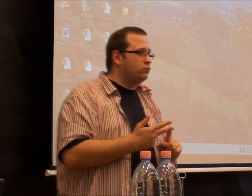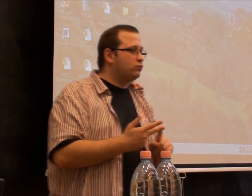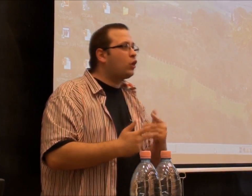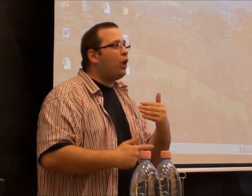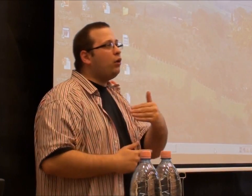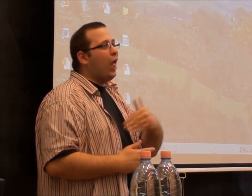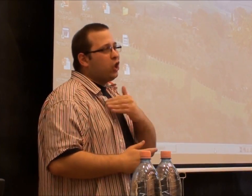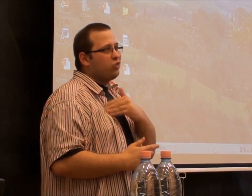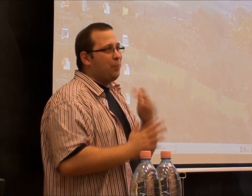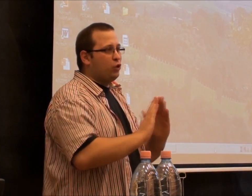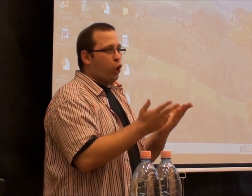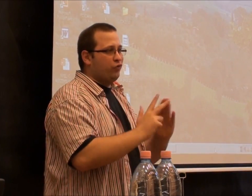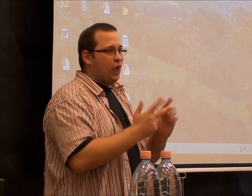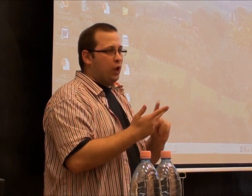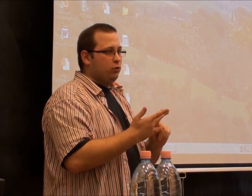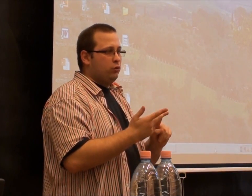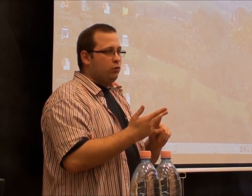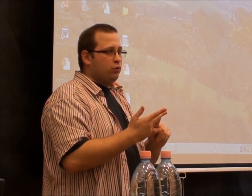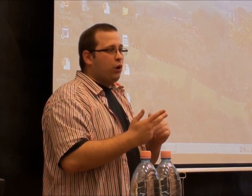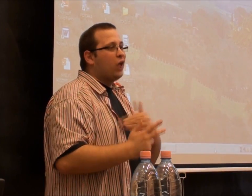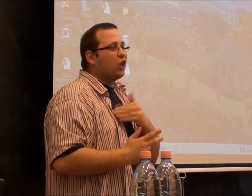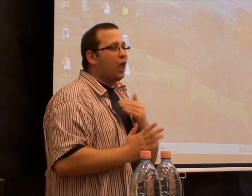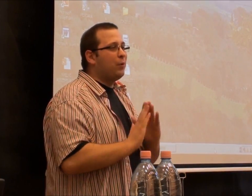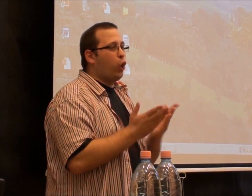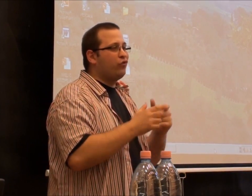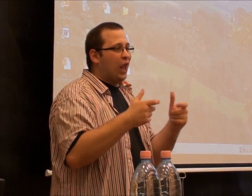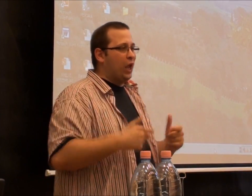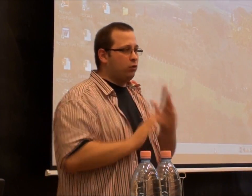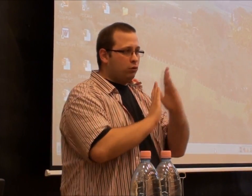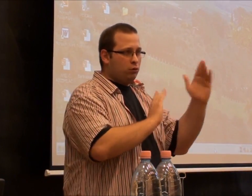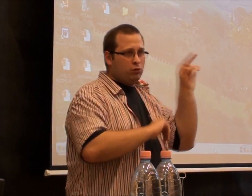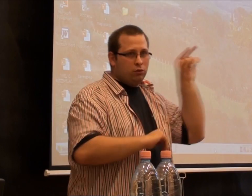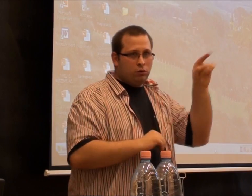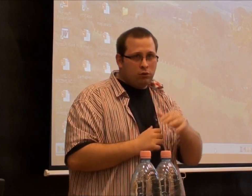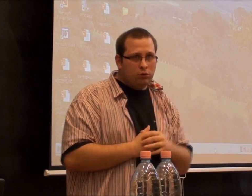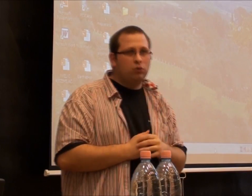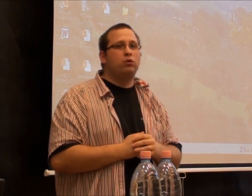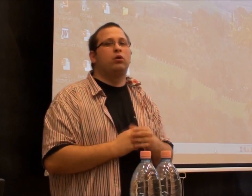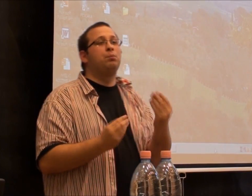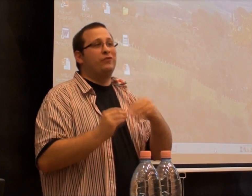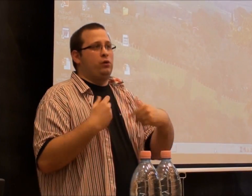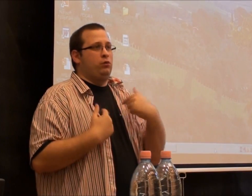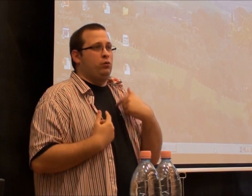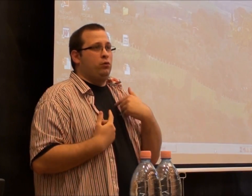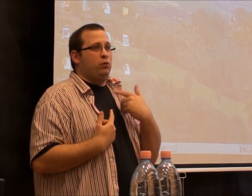kapcsolódja, a könyvek, az egyetemi könyvek, a könyvtárban.